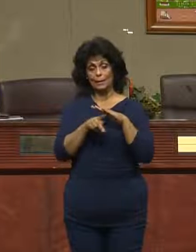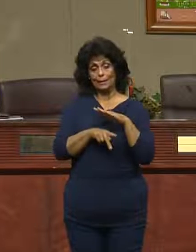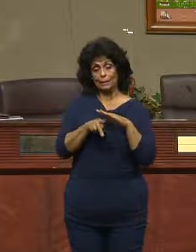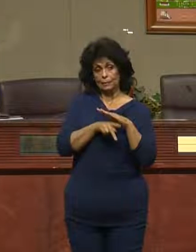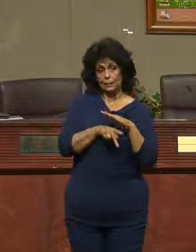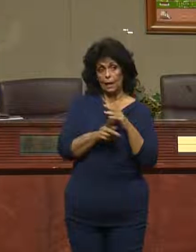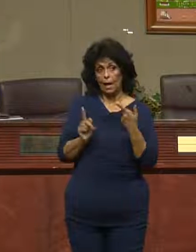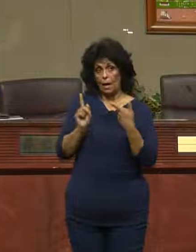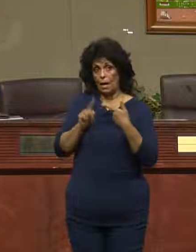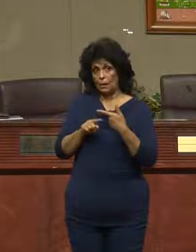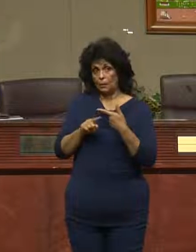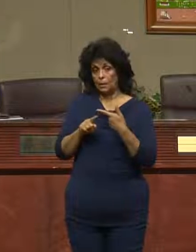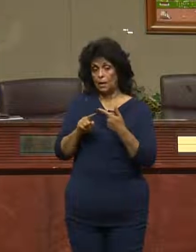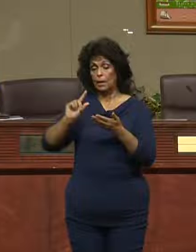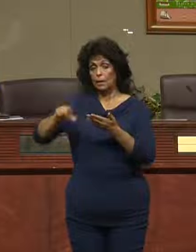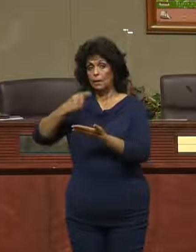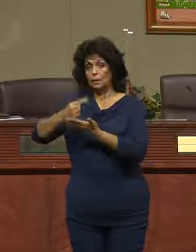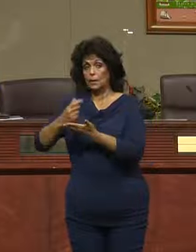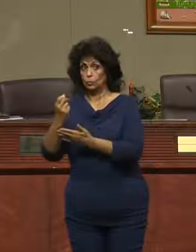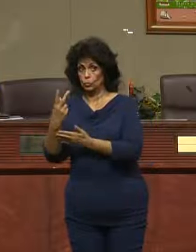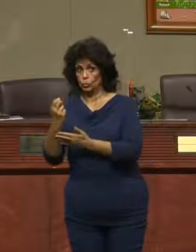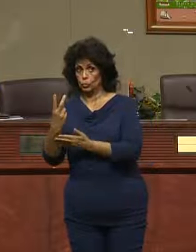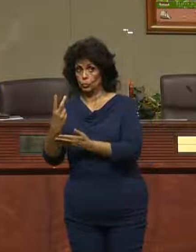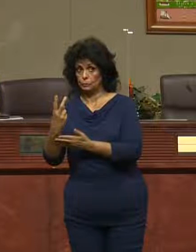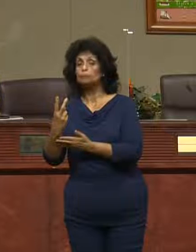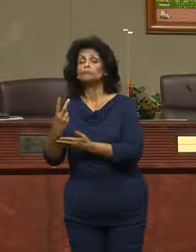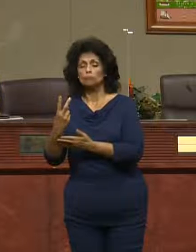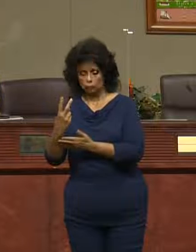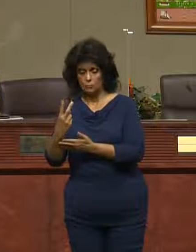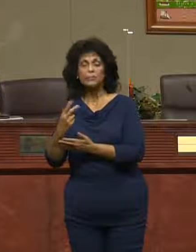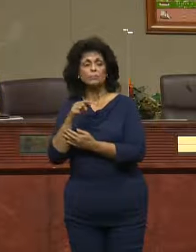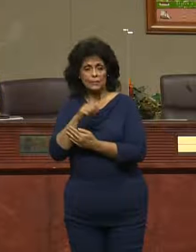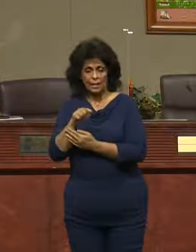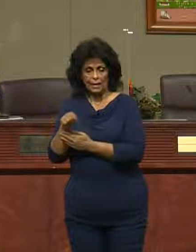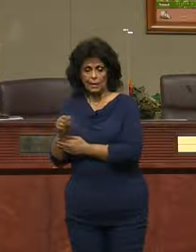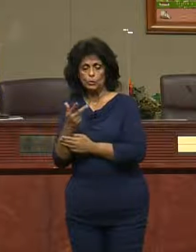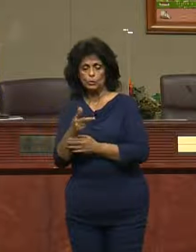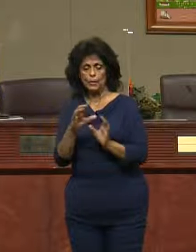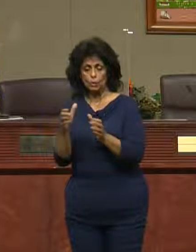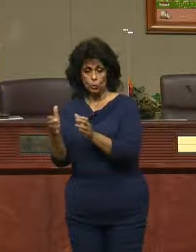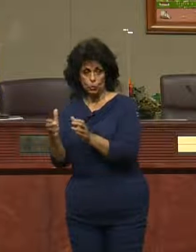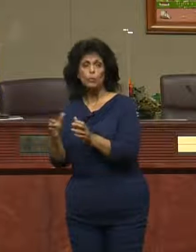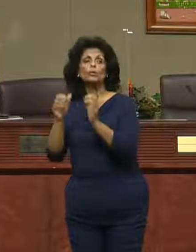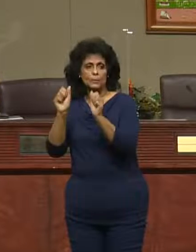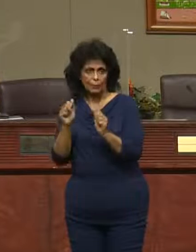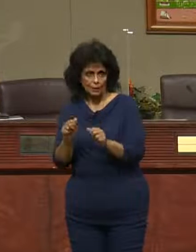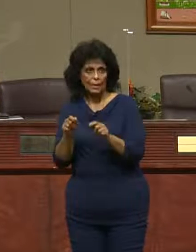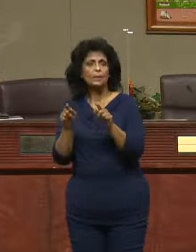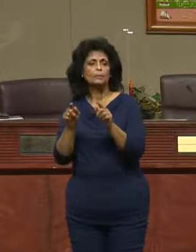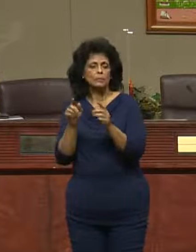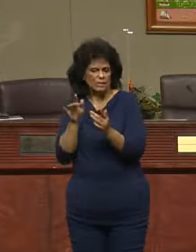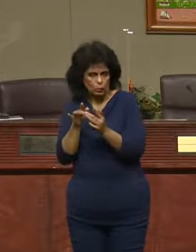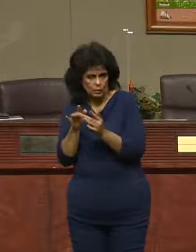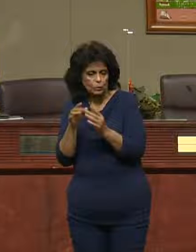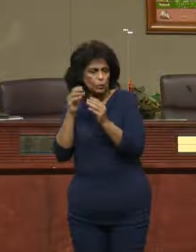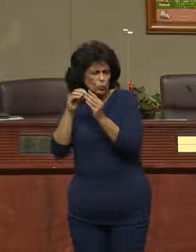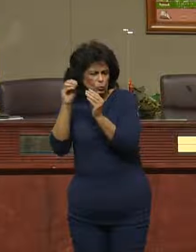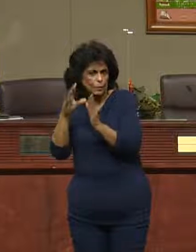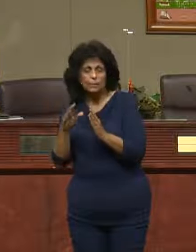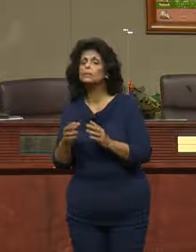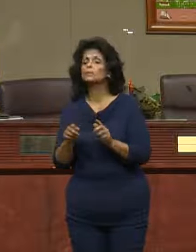kinder hasta el 12 grado que tengan contacto directo con los estudiantes. Esos grupos se van a añadir.